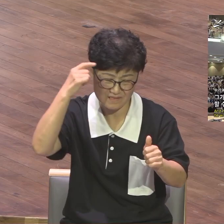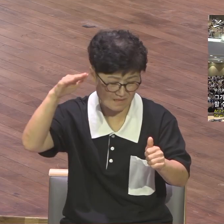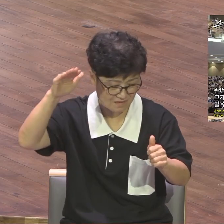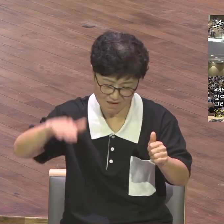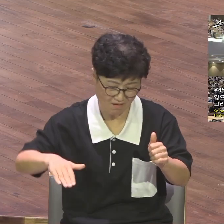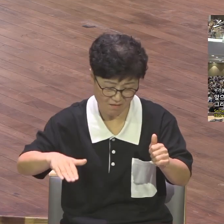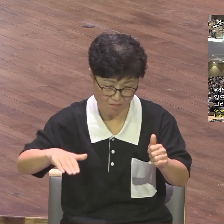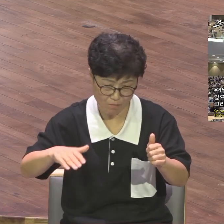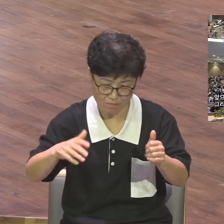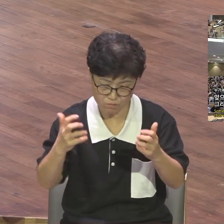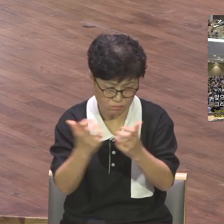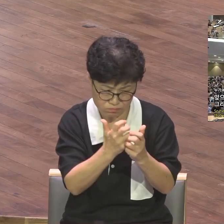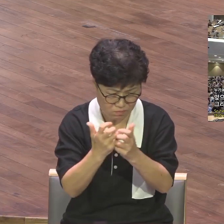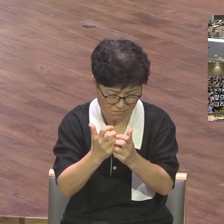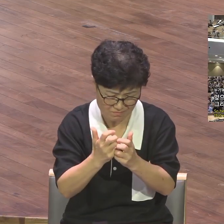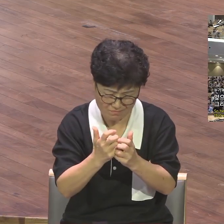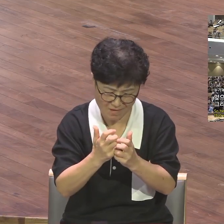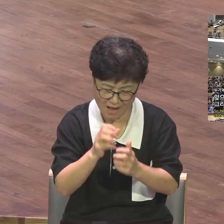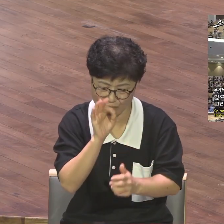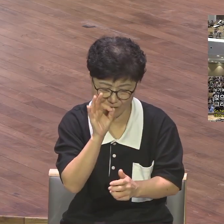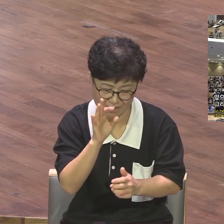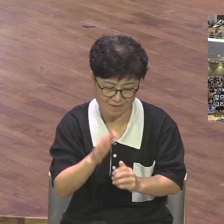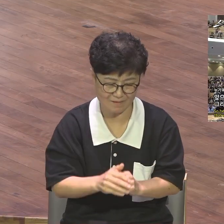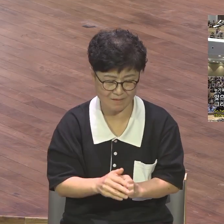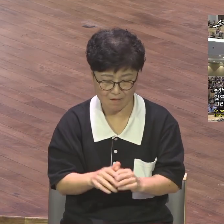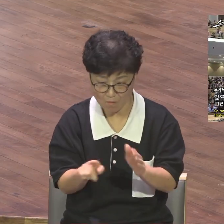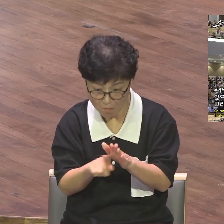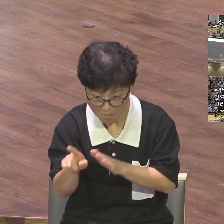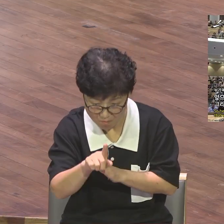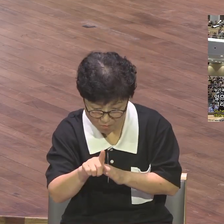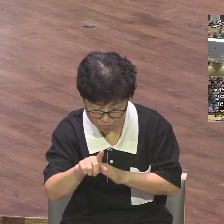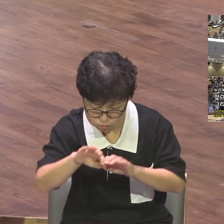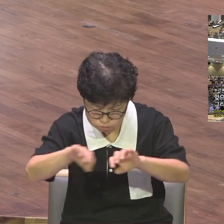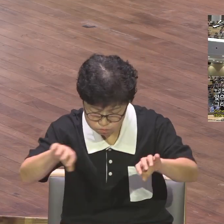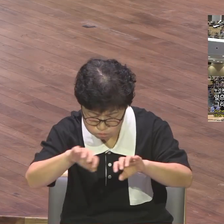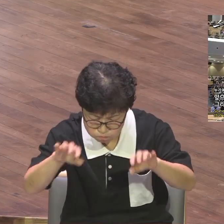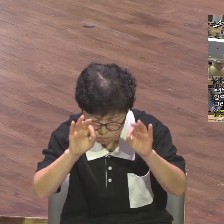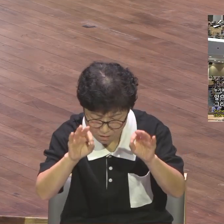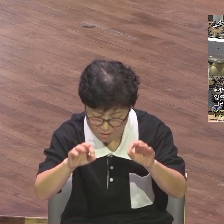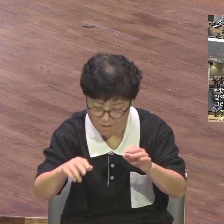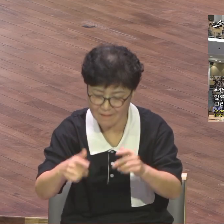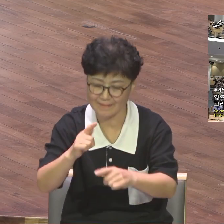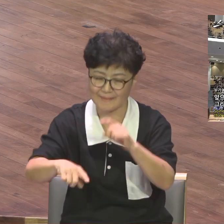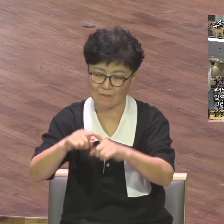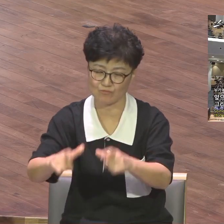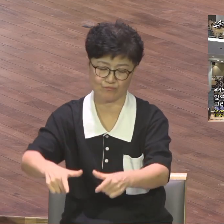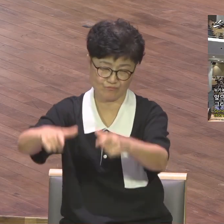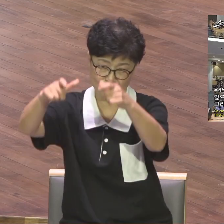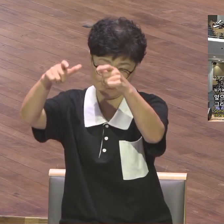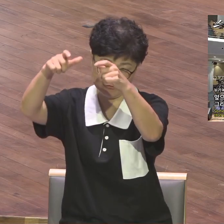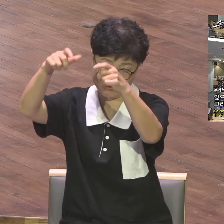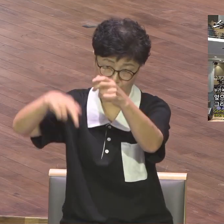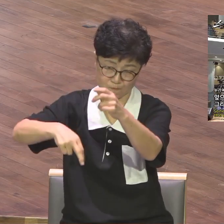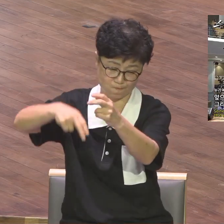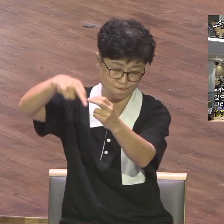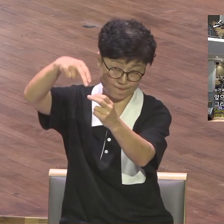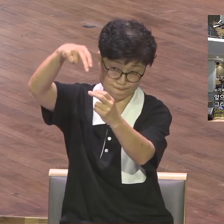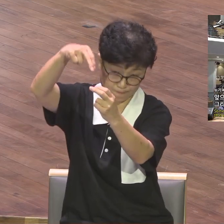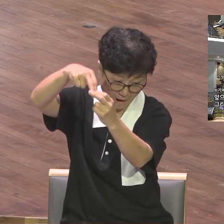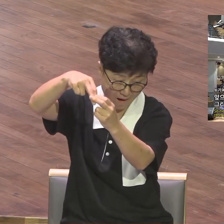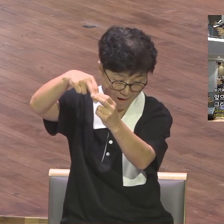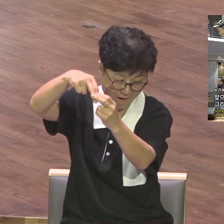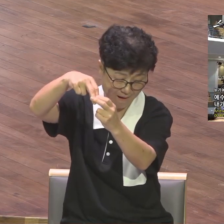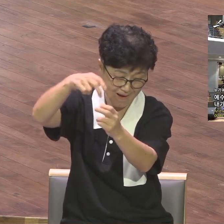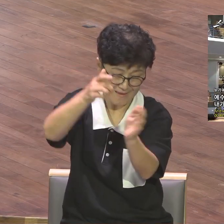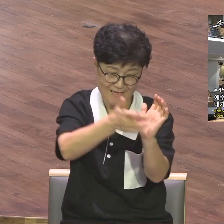할 수 없어. 앞으로 달려가서 보기 위하여 돌 무화과 나무에 올라가니 이는 예수께서 그리로